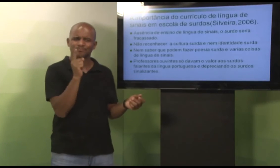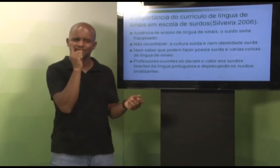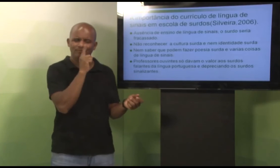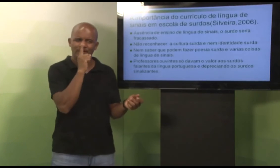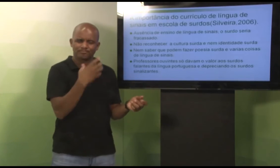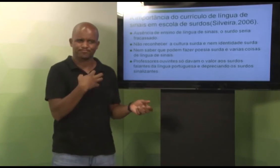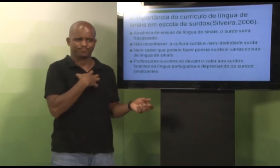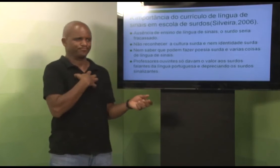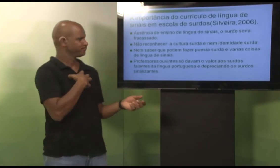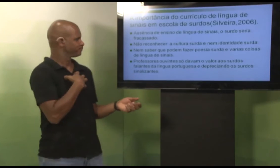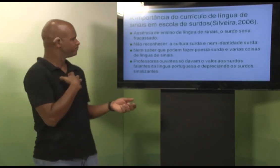identidade surda.